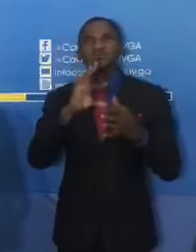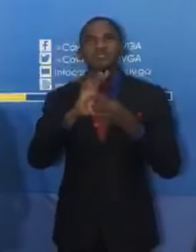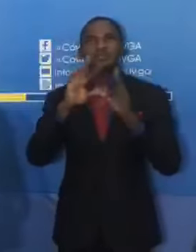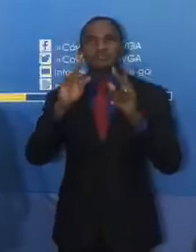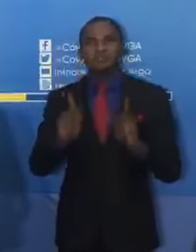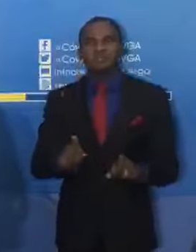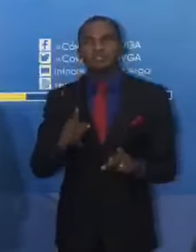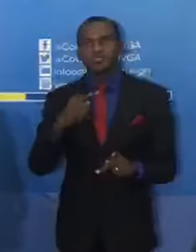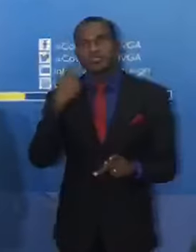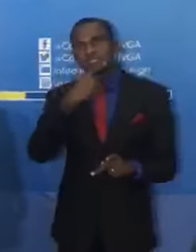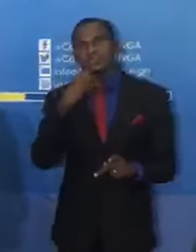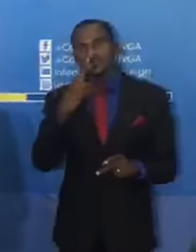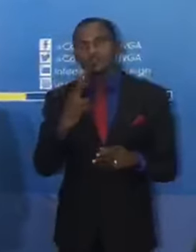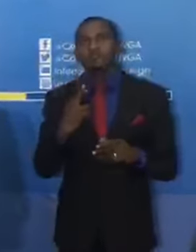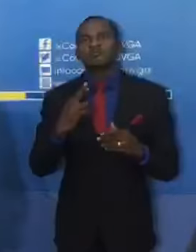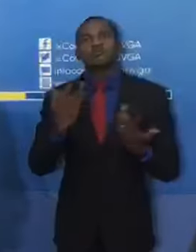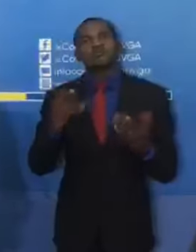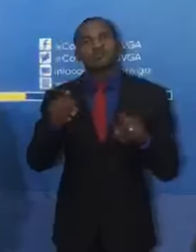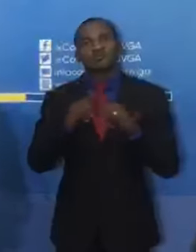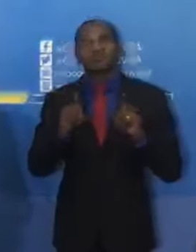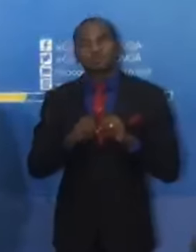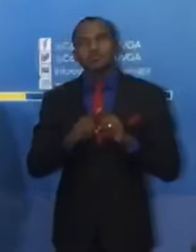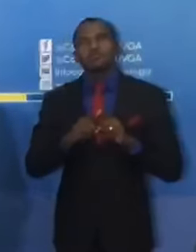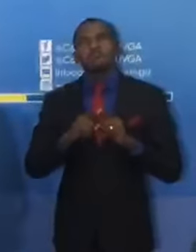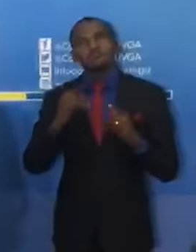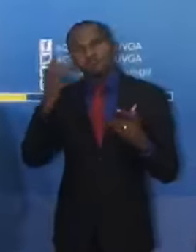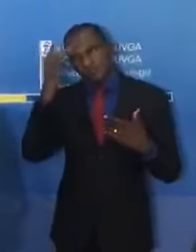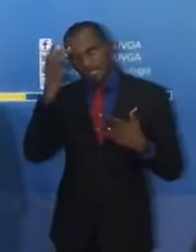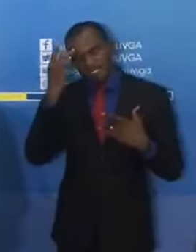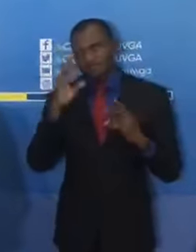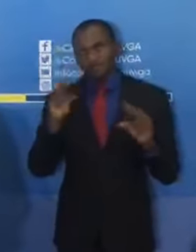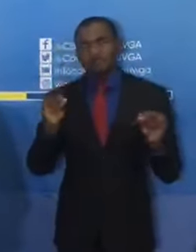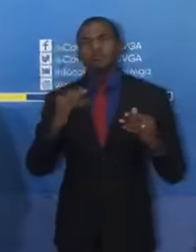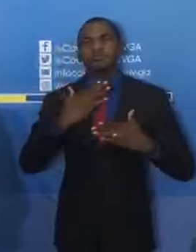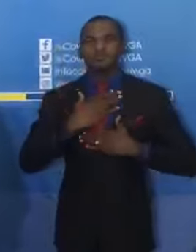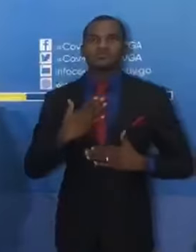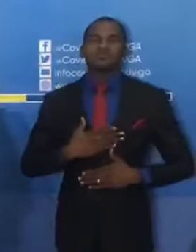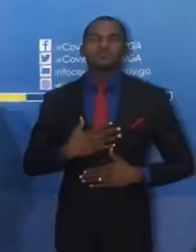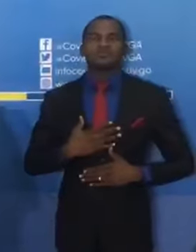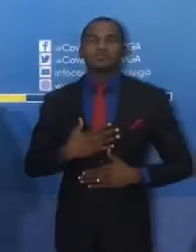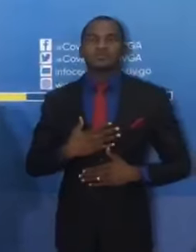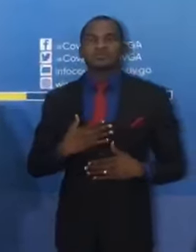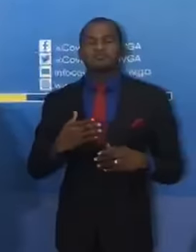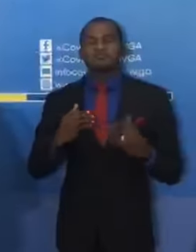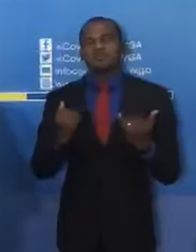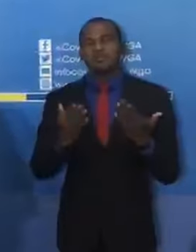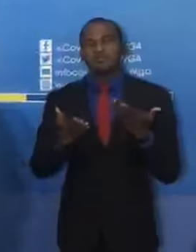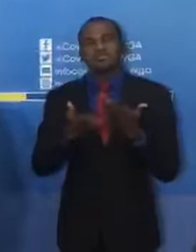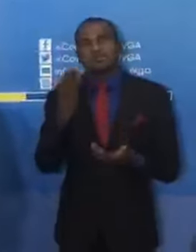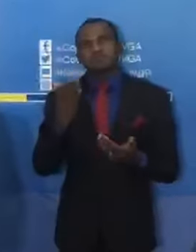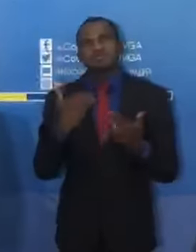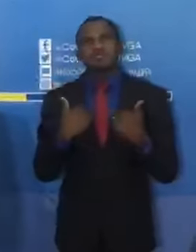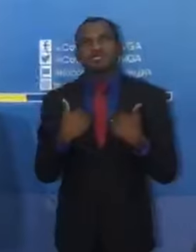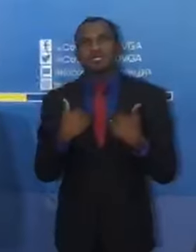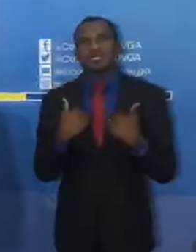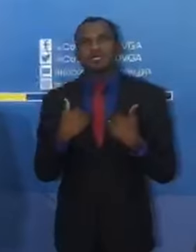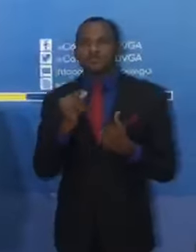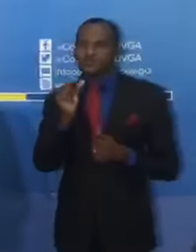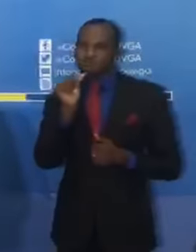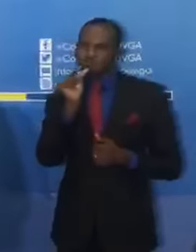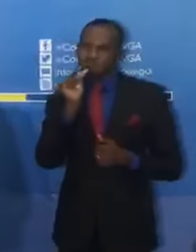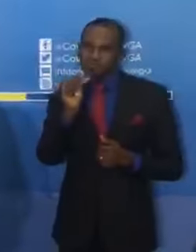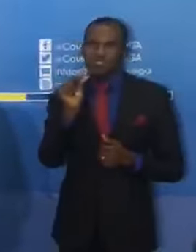qui sont des porteurs sains, qui ne font aucune maladie et est juste une petite